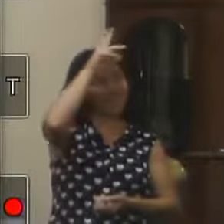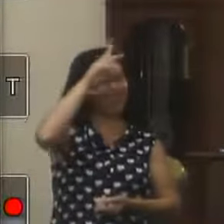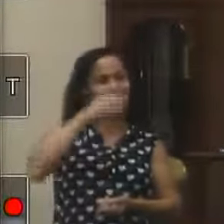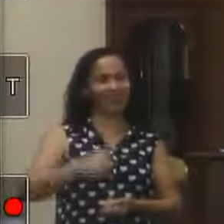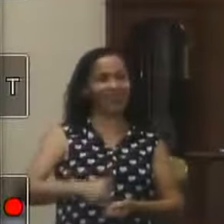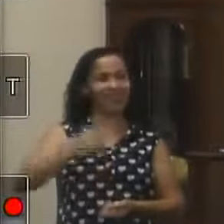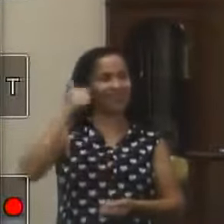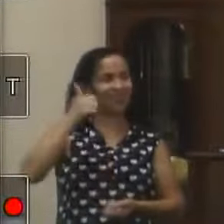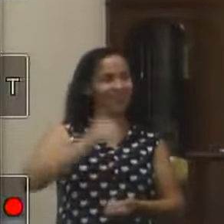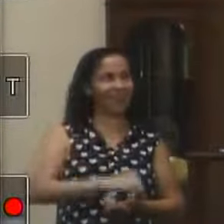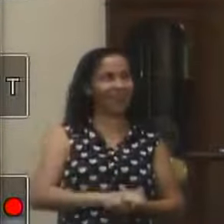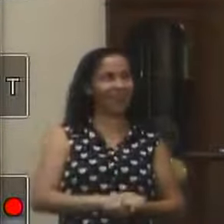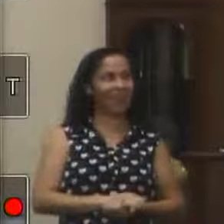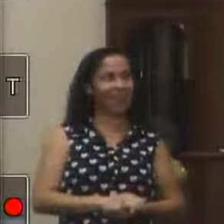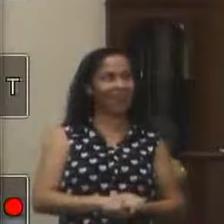melhorando